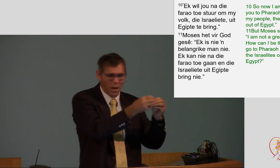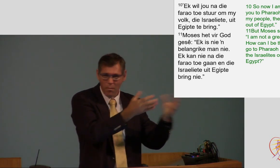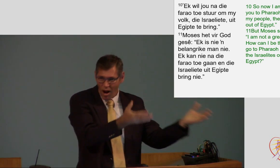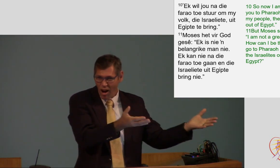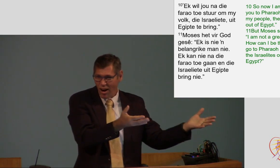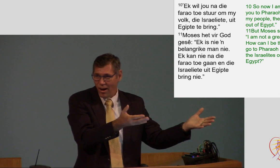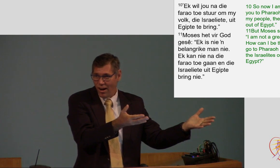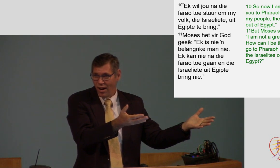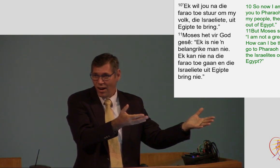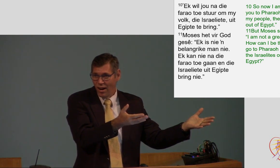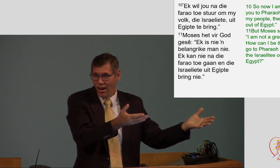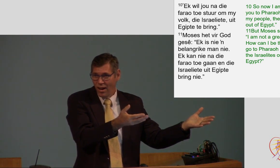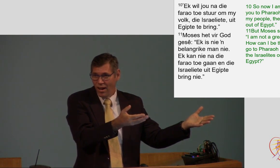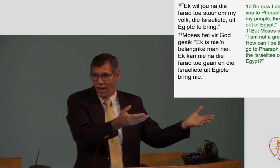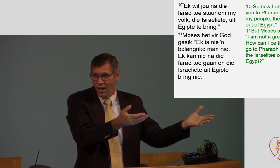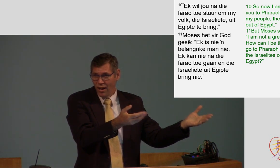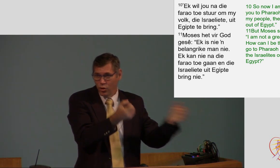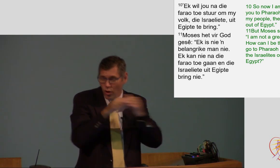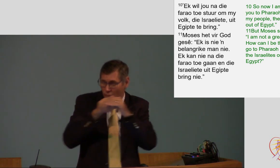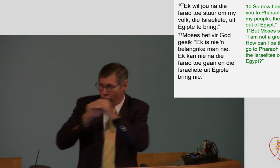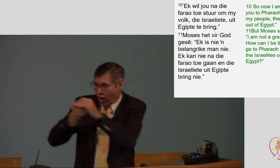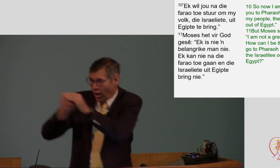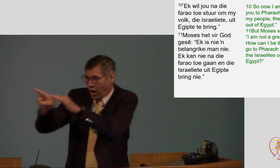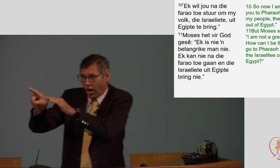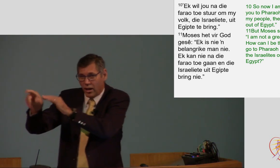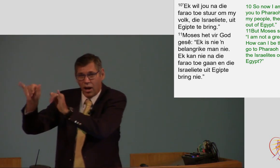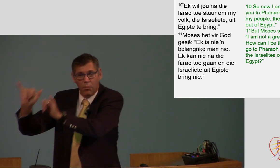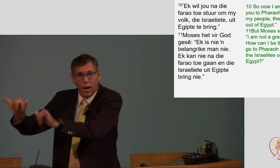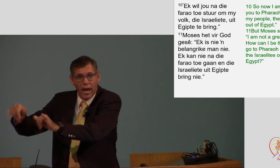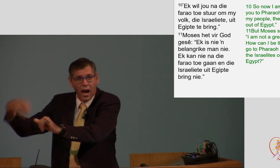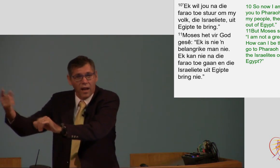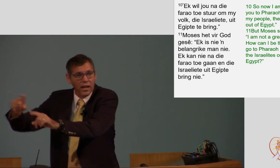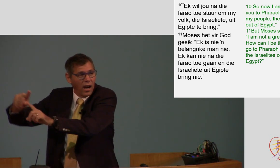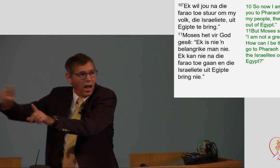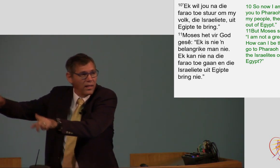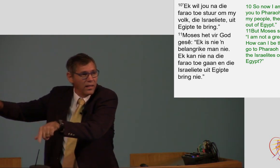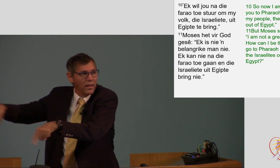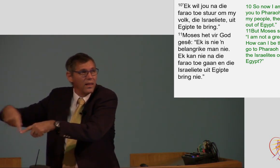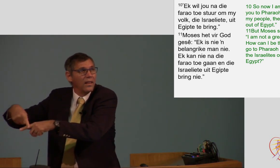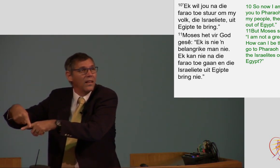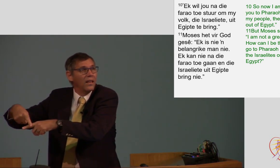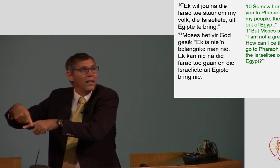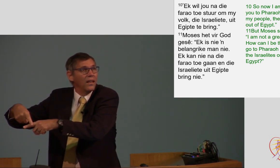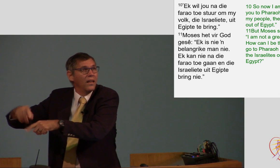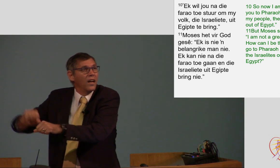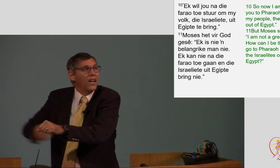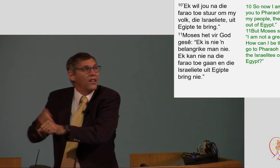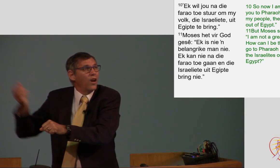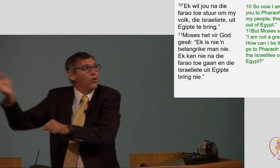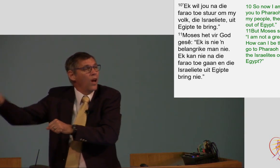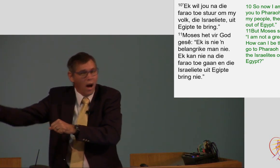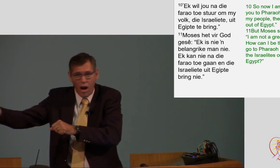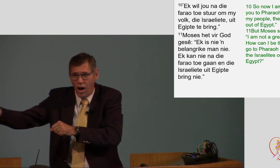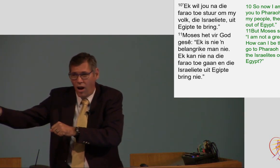doodgemaak en toe gevlug en gaan bly ander land, getrou daar